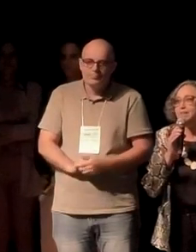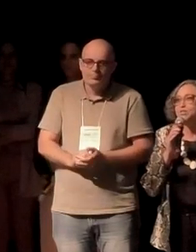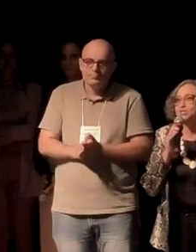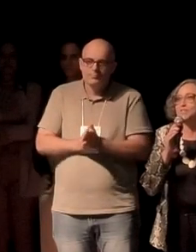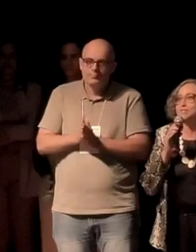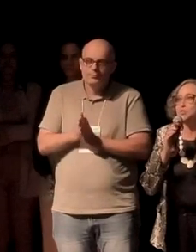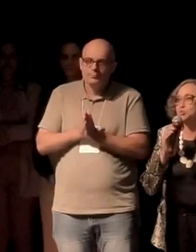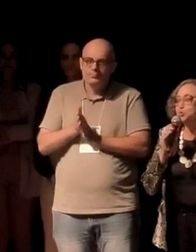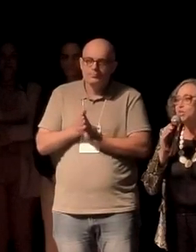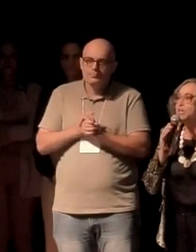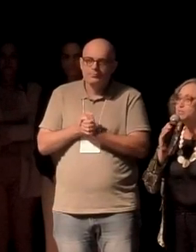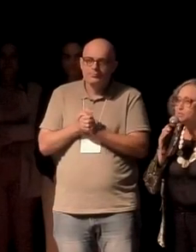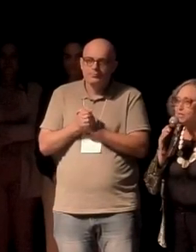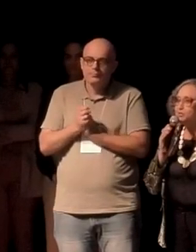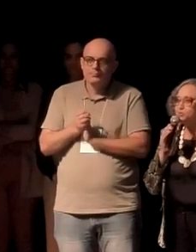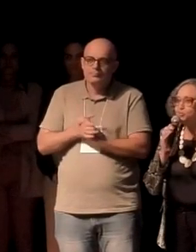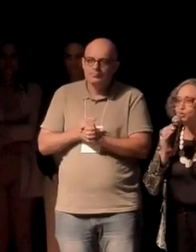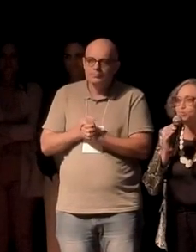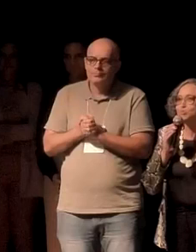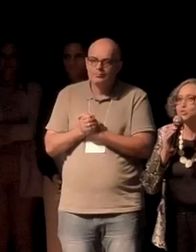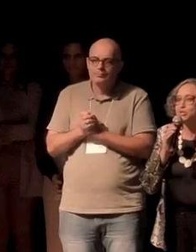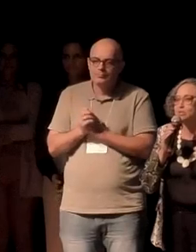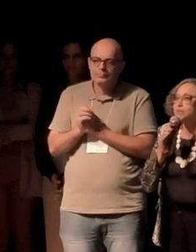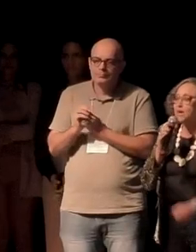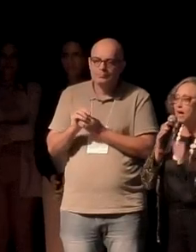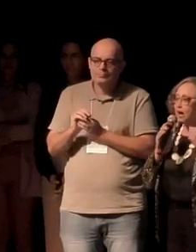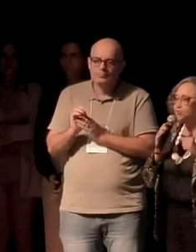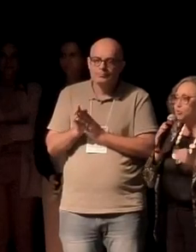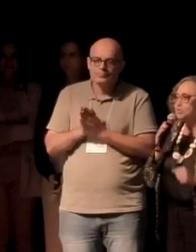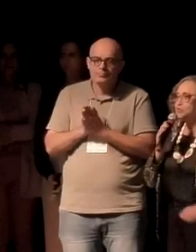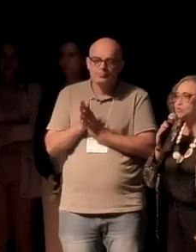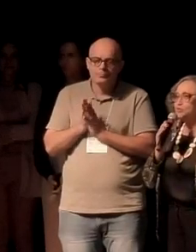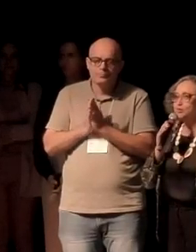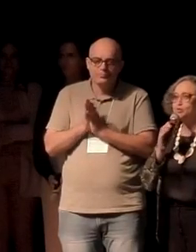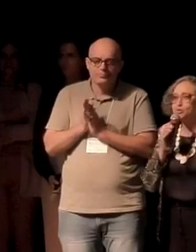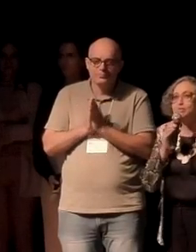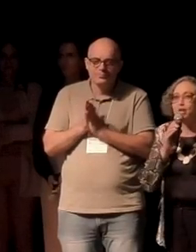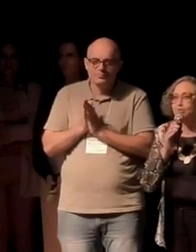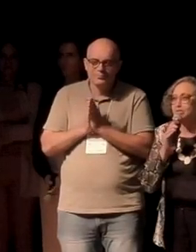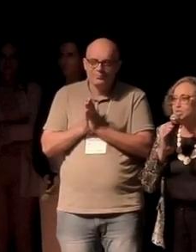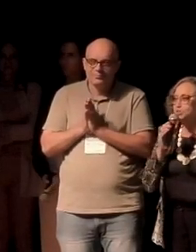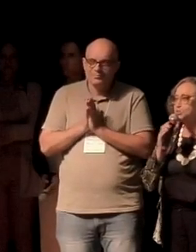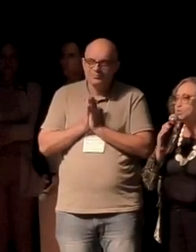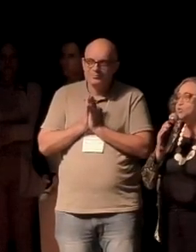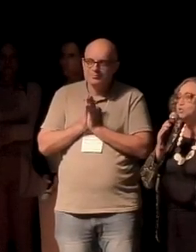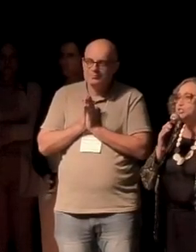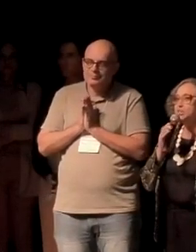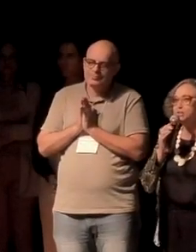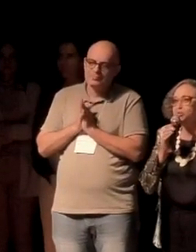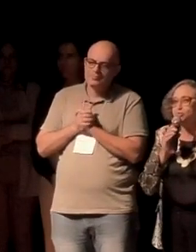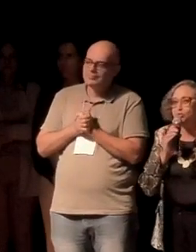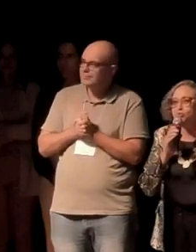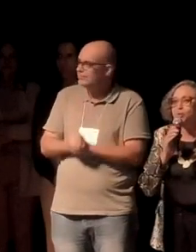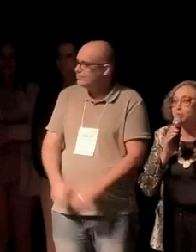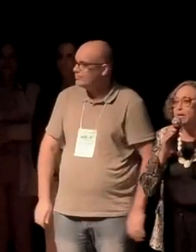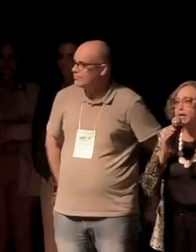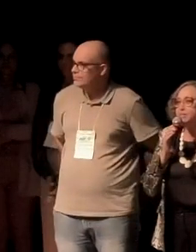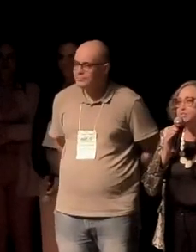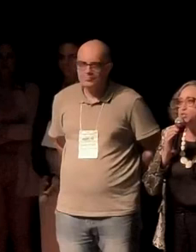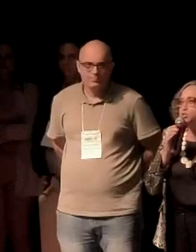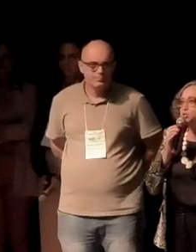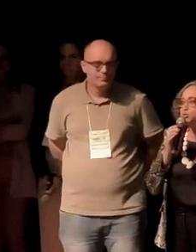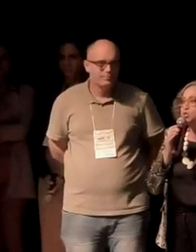no site da Seduc e no site do Fórum mostrando a força do controle social e das nutricionistas e agricultores